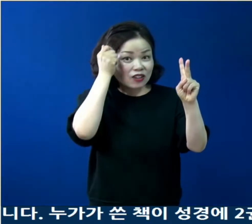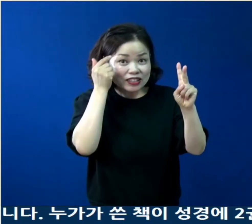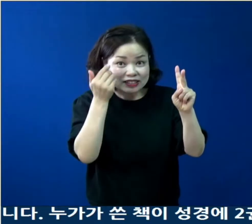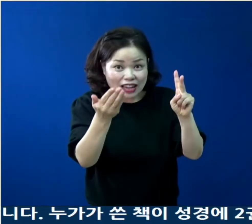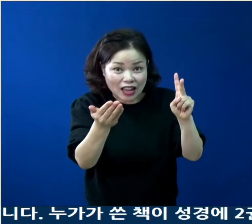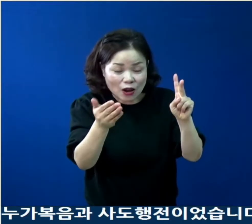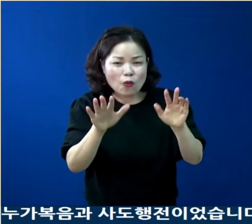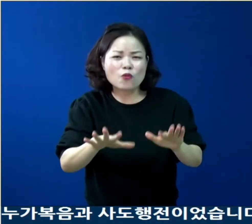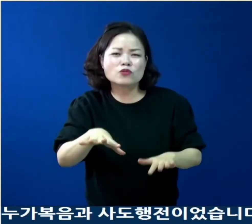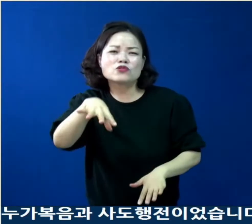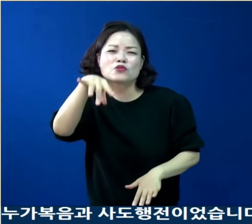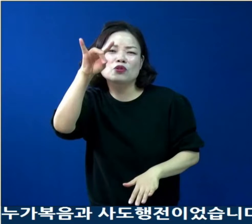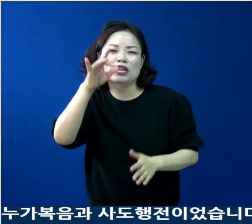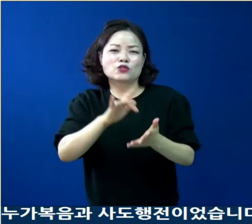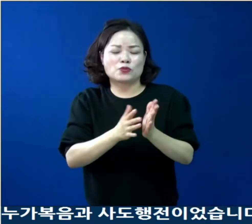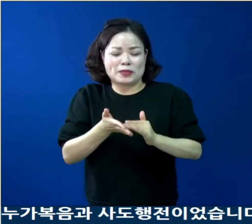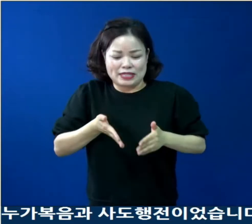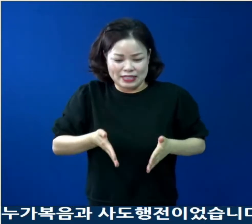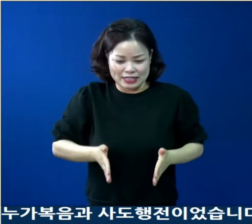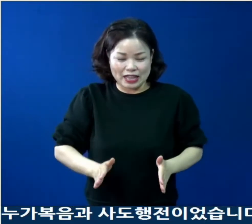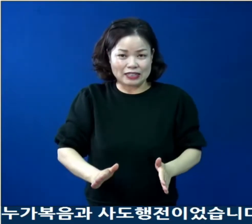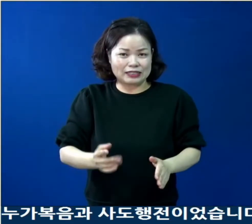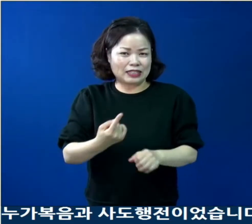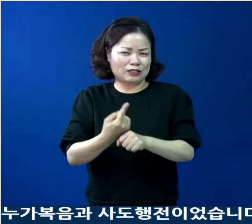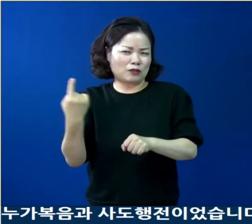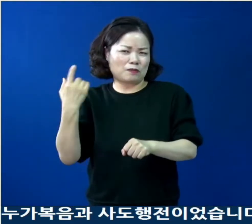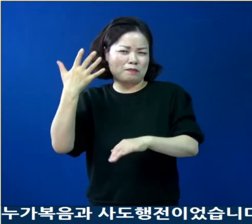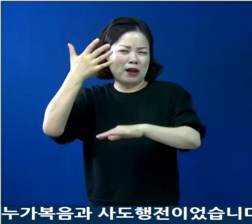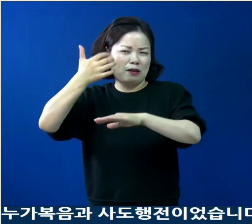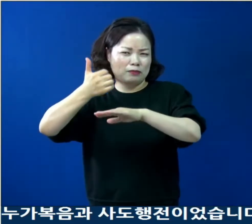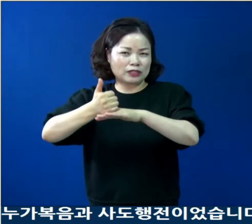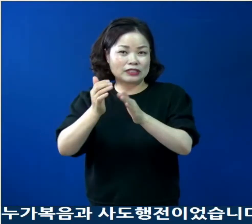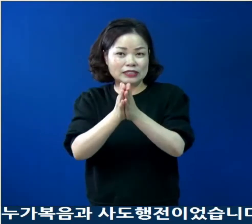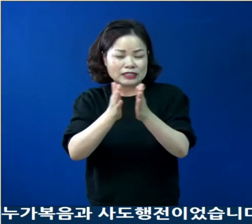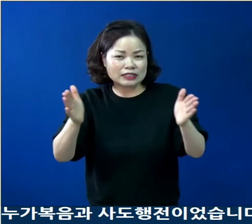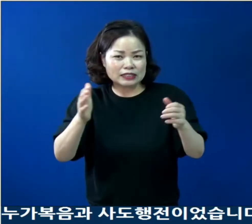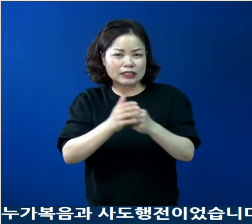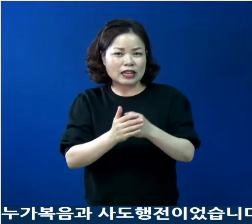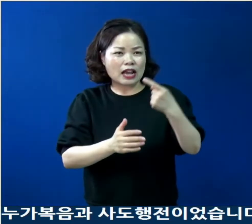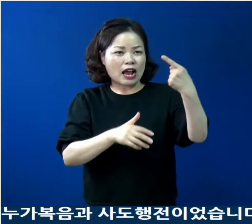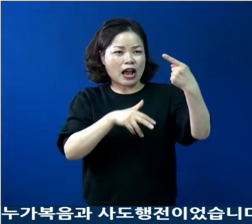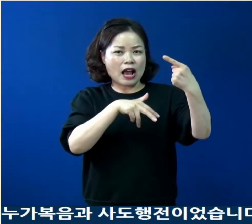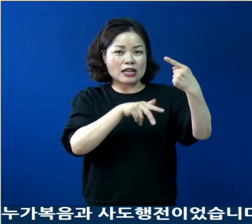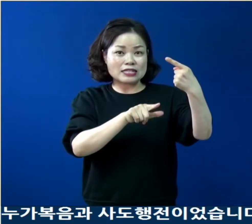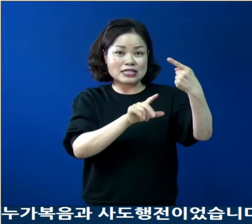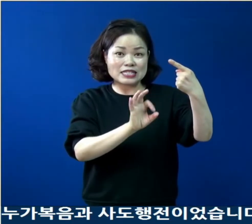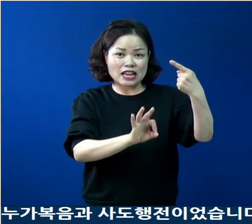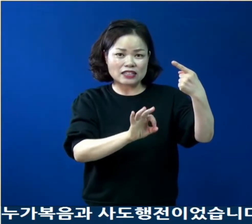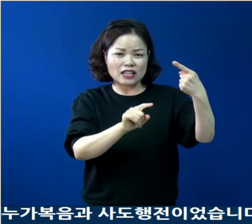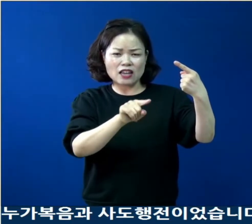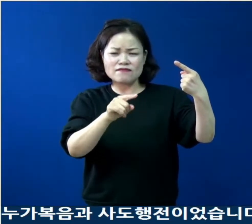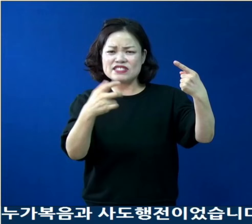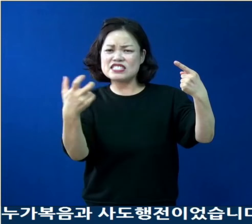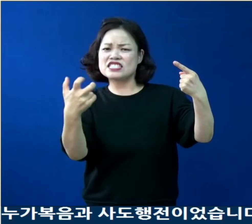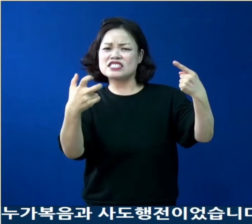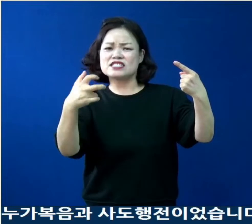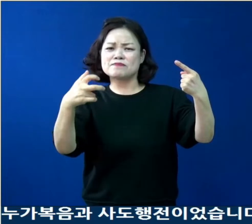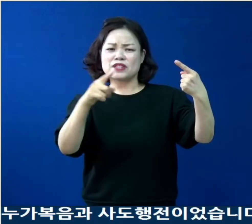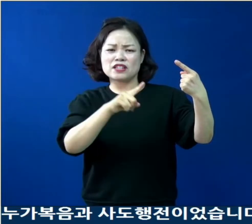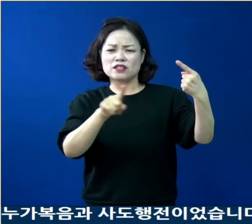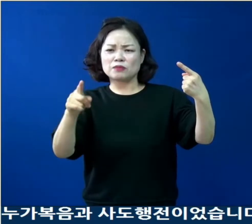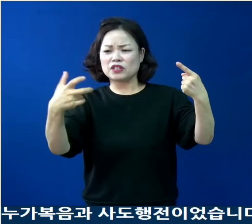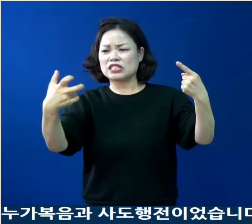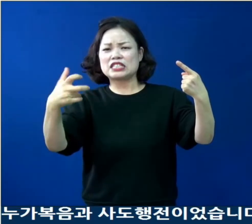초에 이 예수님 탄생 작년 말서부터 다뤘는데 한 장이 막 70절 이렇게 가요. 굉장히 길어요.